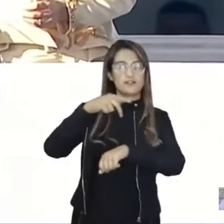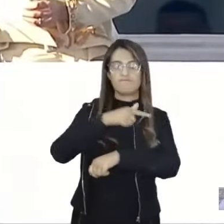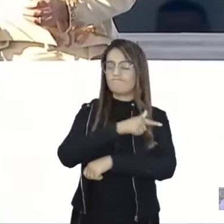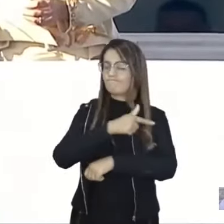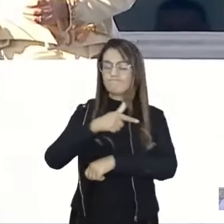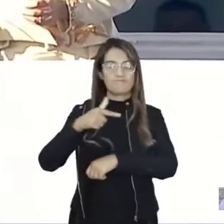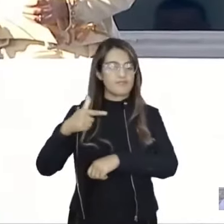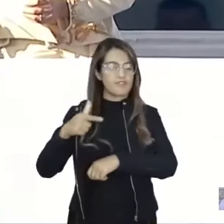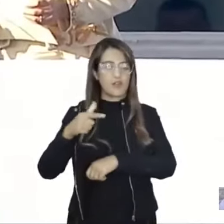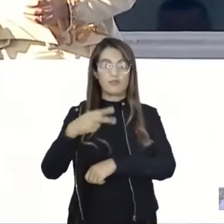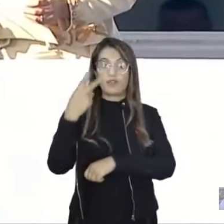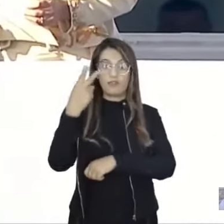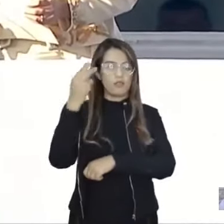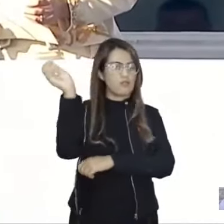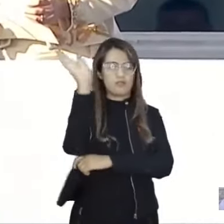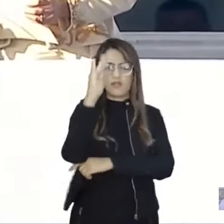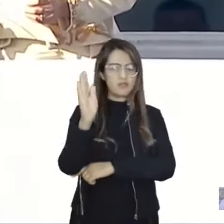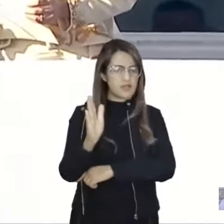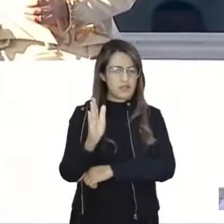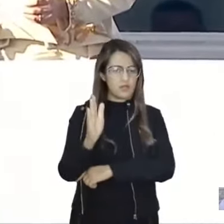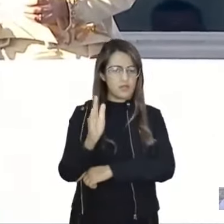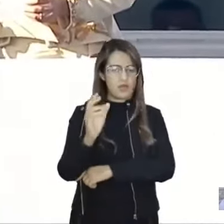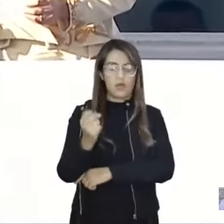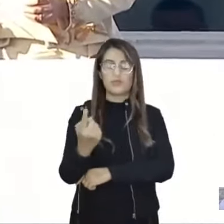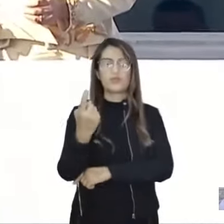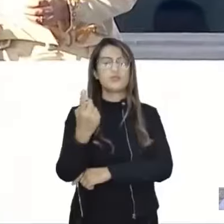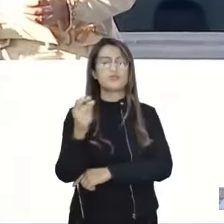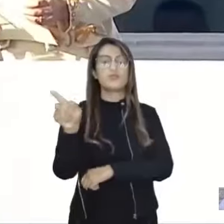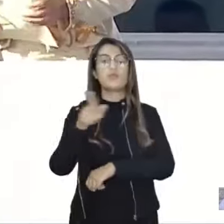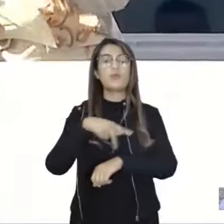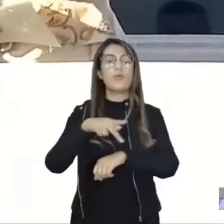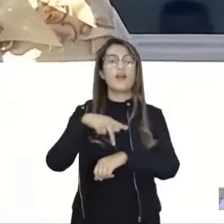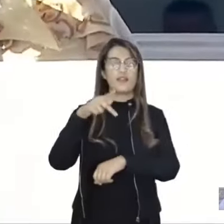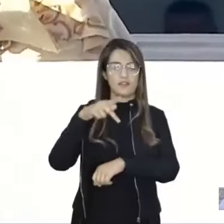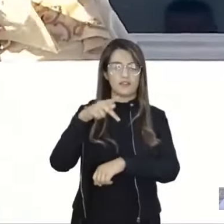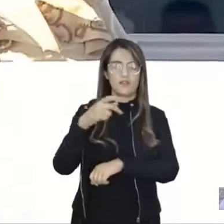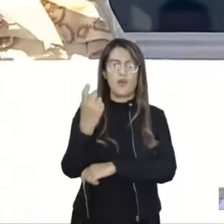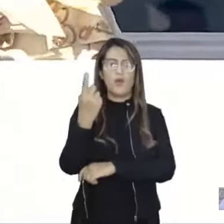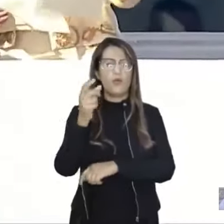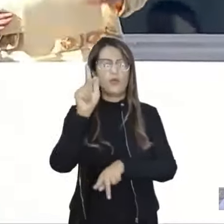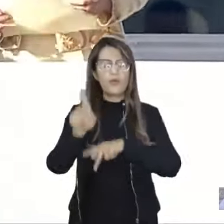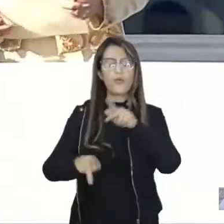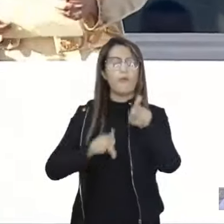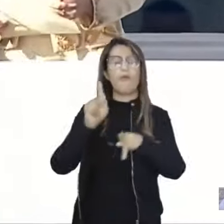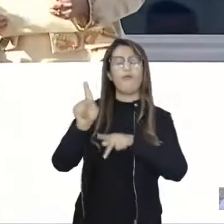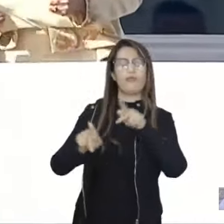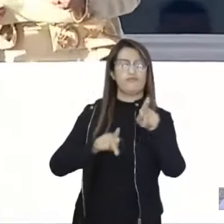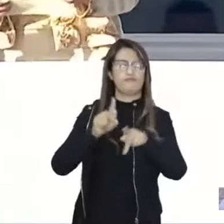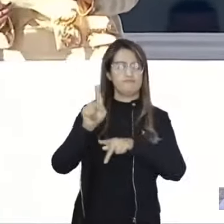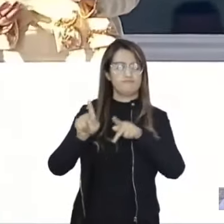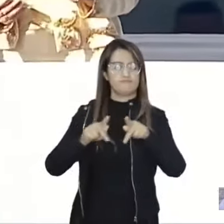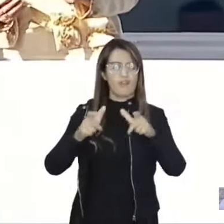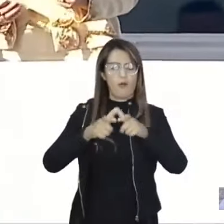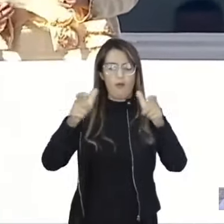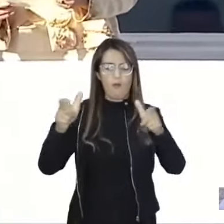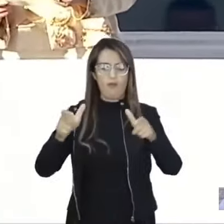Brasis. Somos um único país, um único povo, uma grande nação.